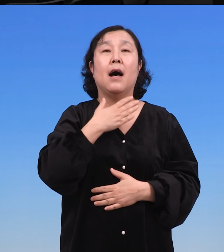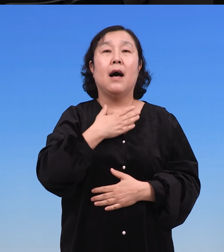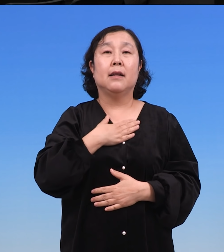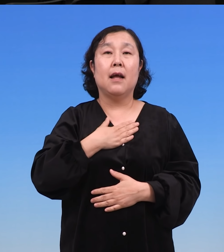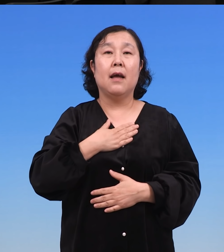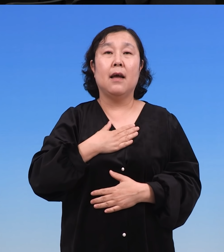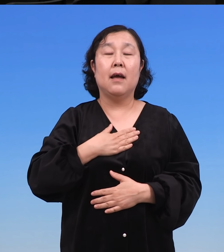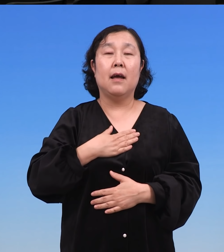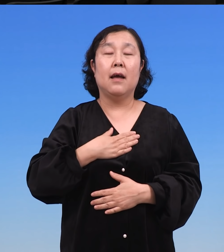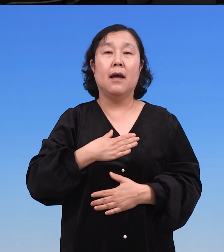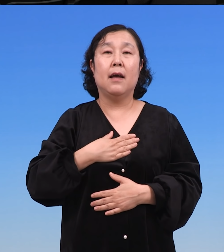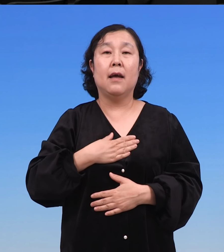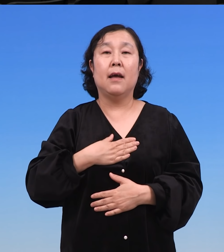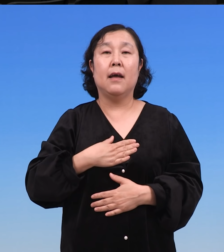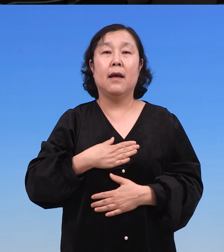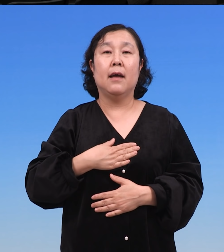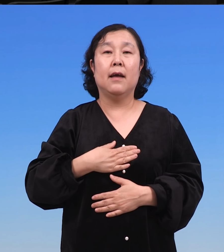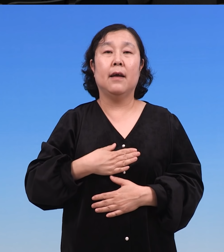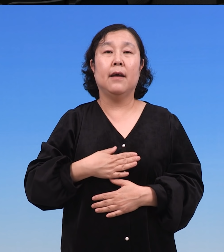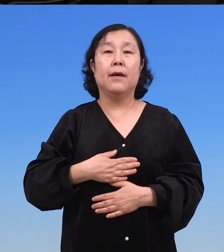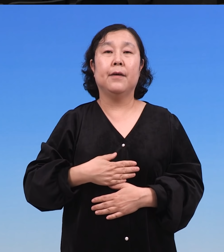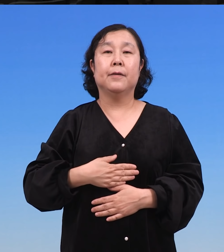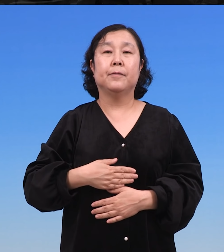확실히 아네.